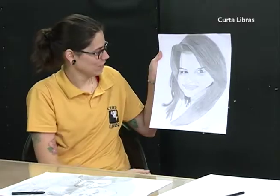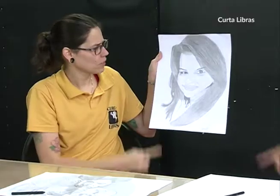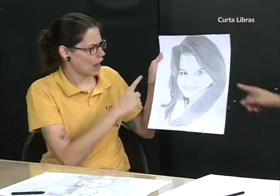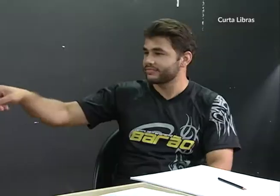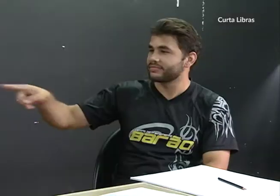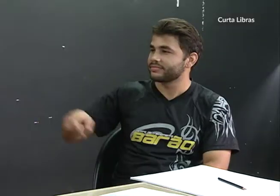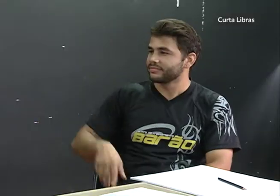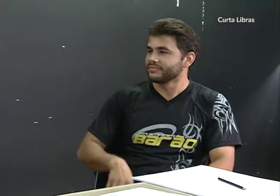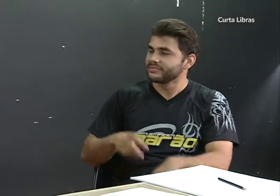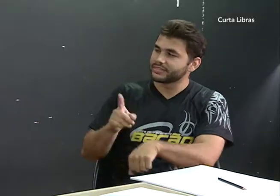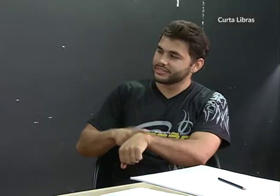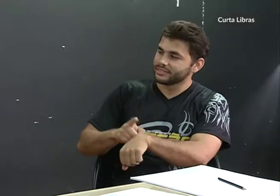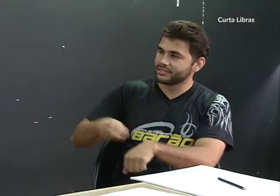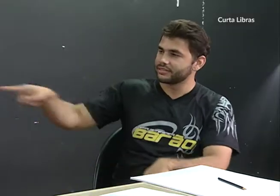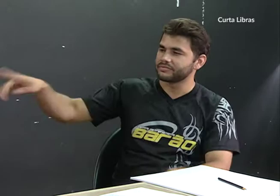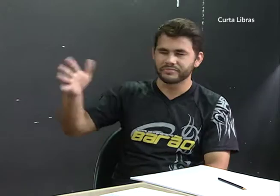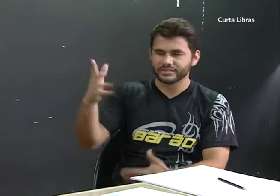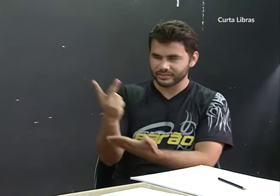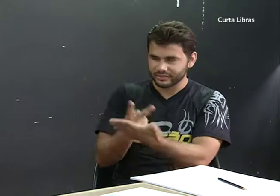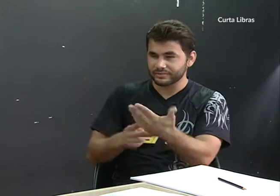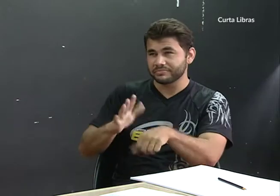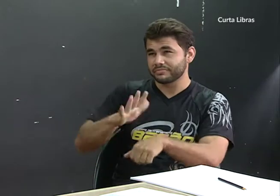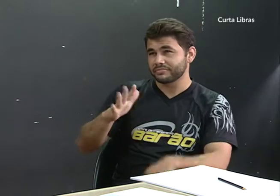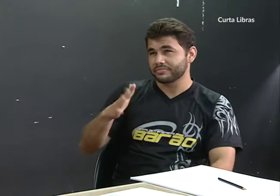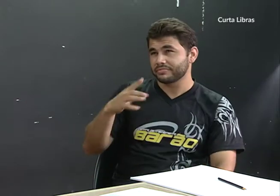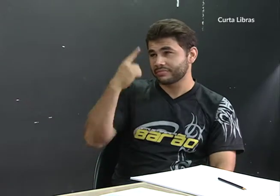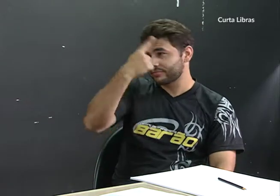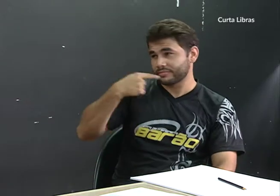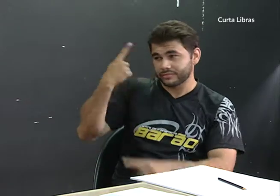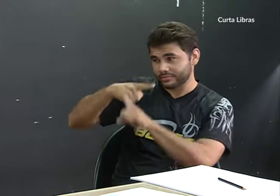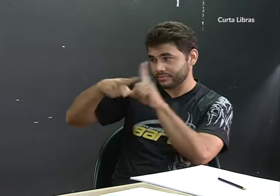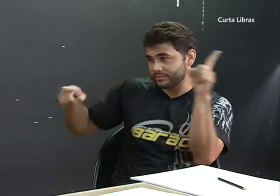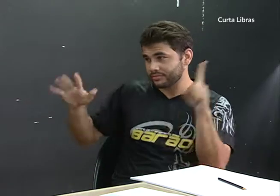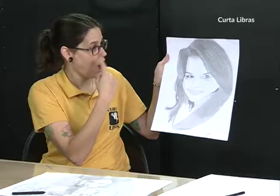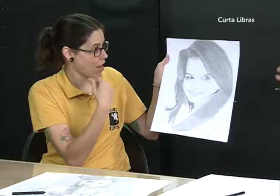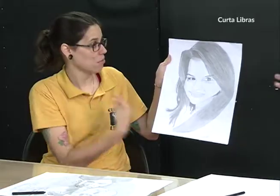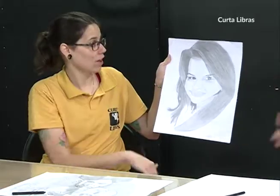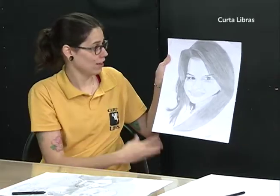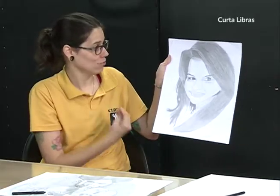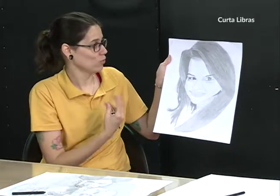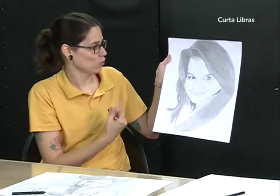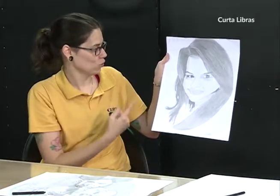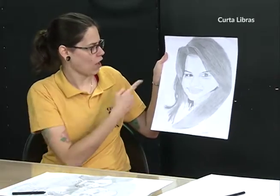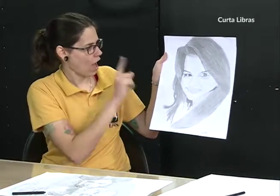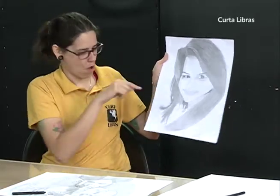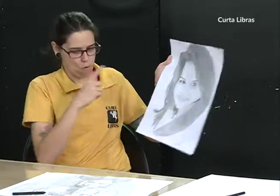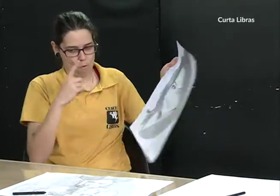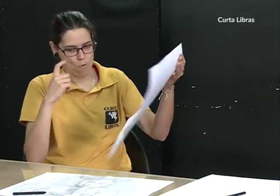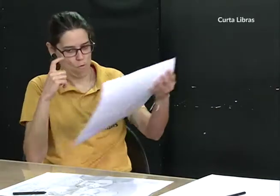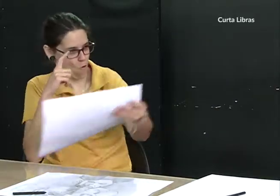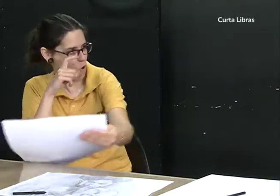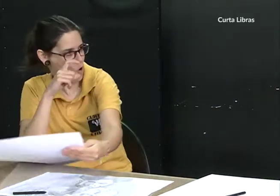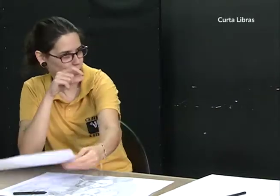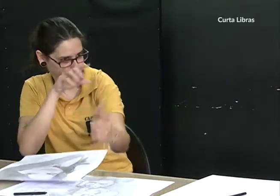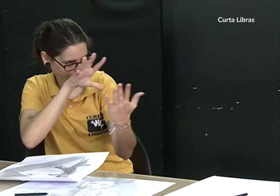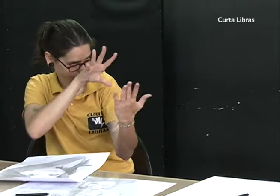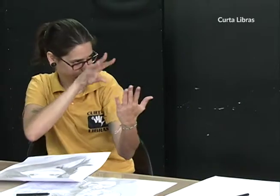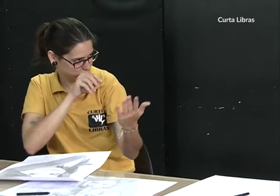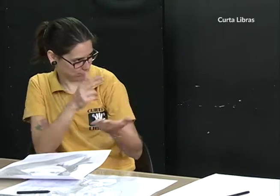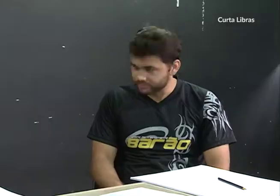Ficou perfeito. Esse desenho eu demorei em média uma hora e 30, mais ou menos. Nossa, bastante tempo. Foi uma foto que você viu e copiou? Sim,